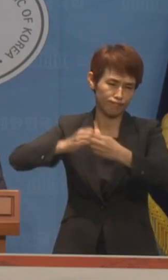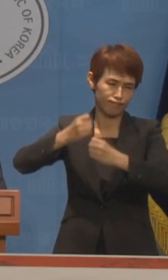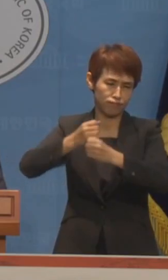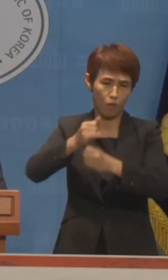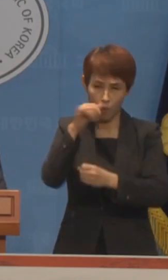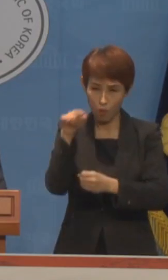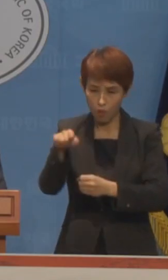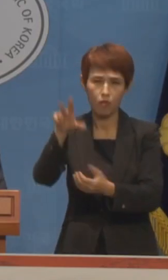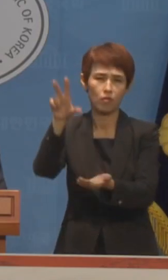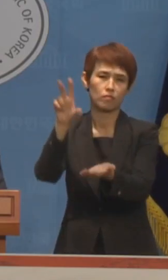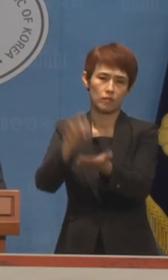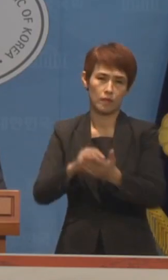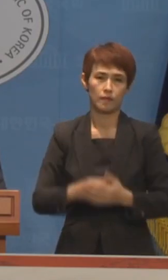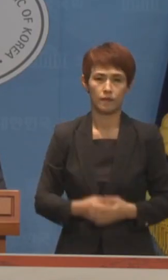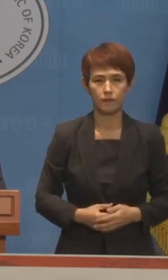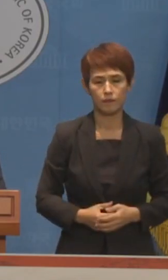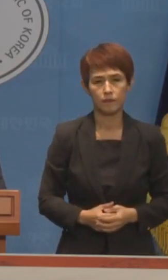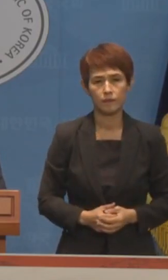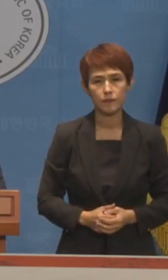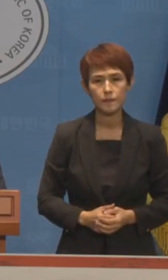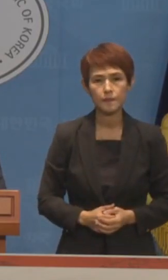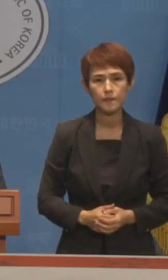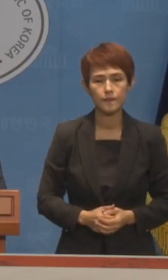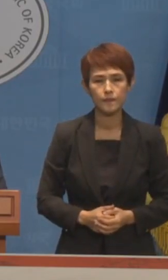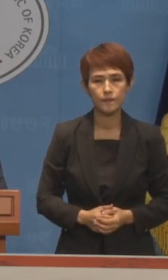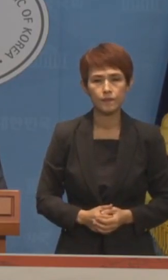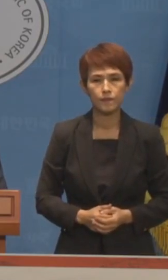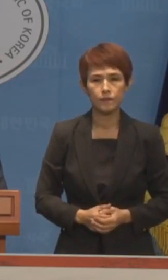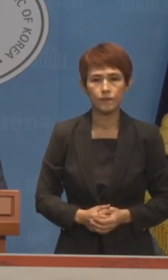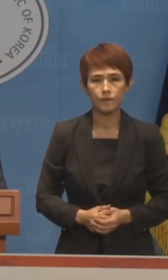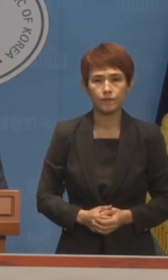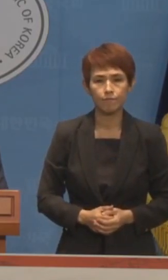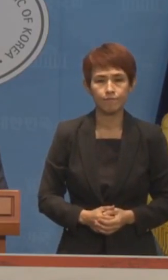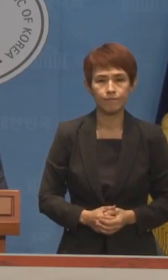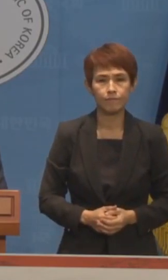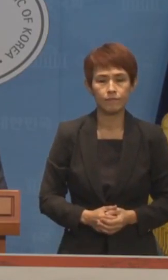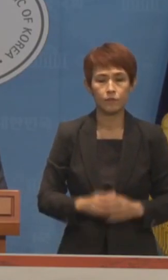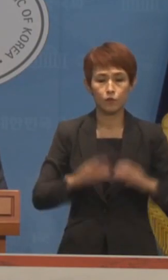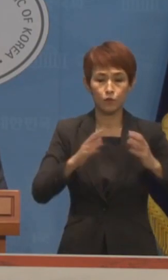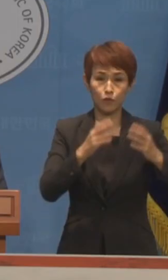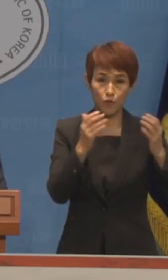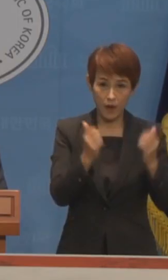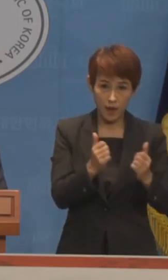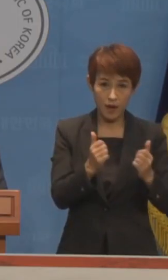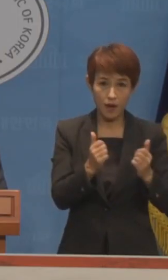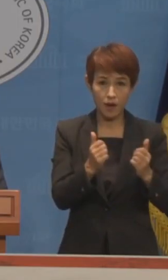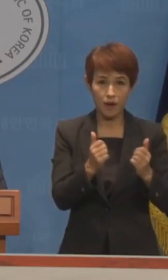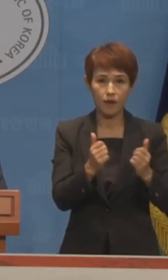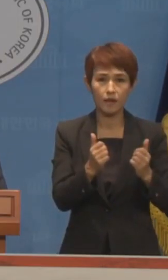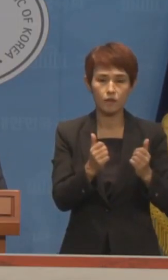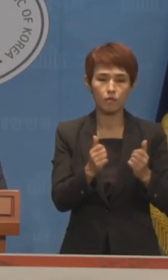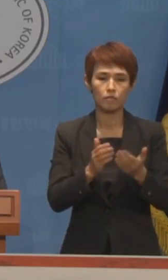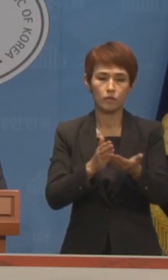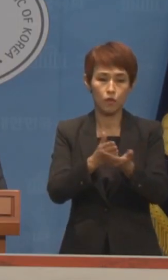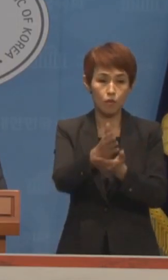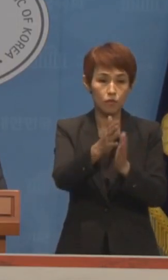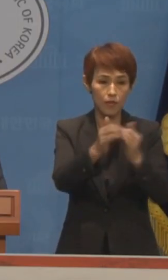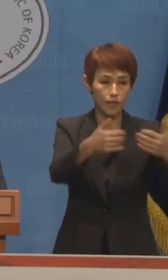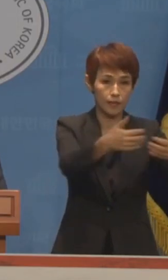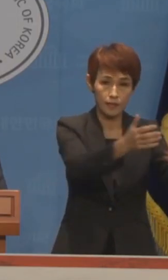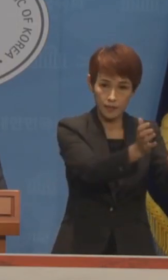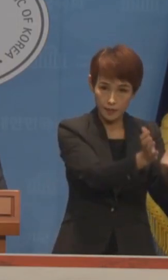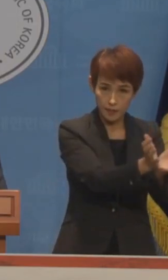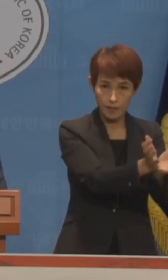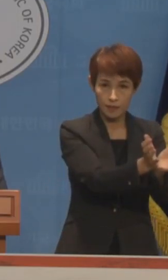크다고 하지 않을 수 없습니다. 그래서 그동안 저희 국회와 많은 전문가 단체들